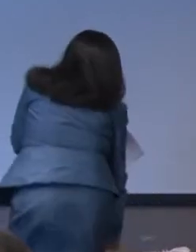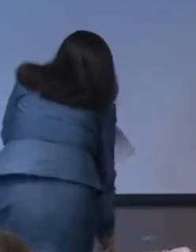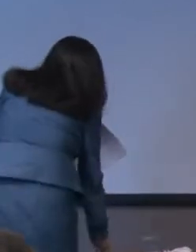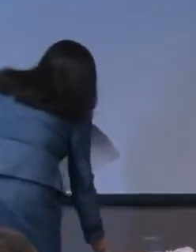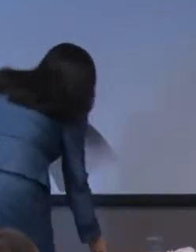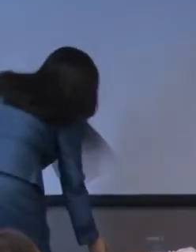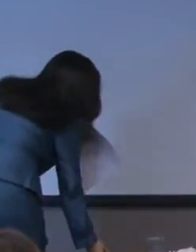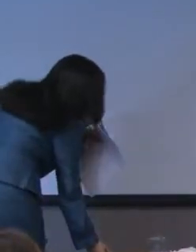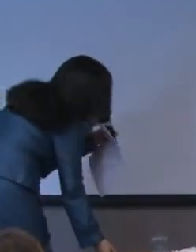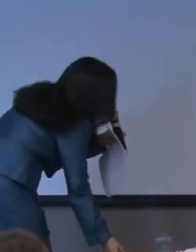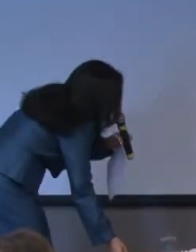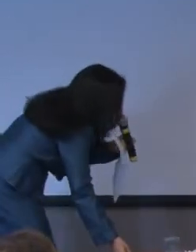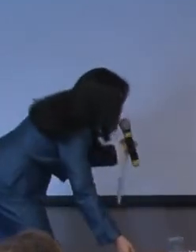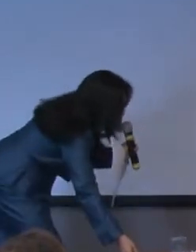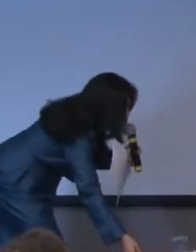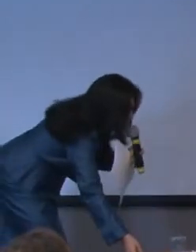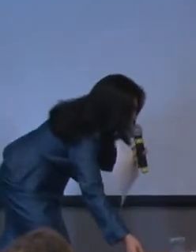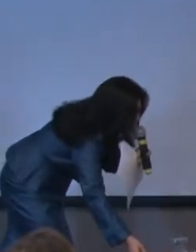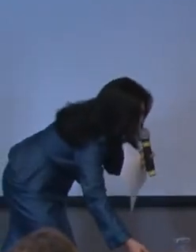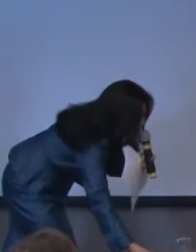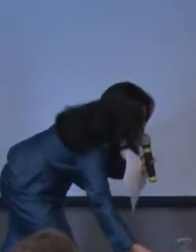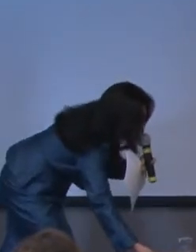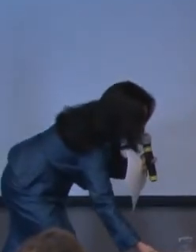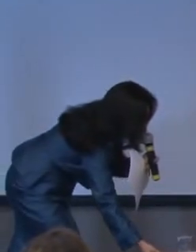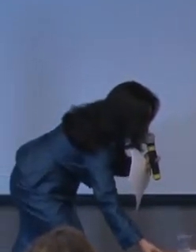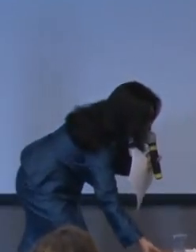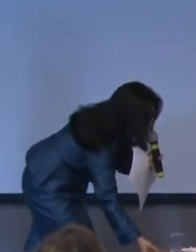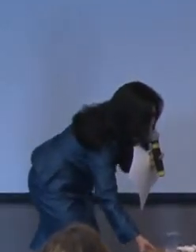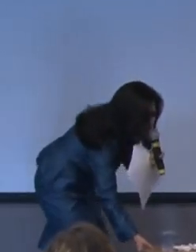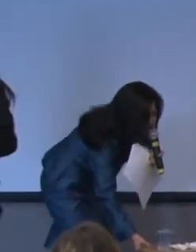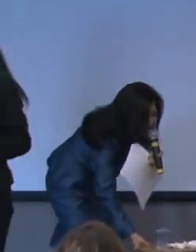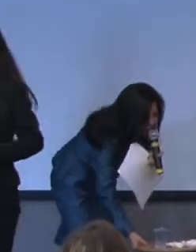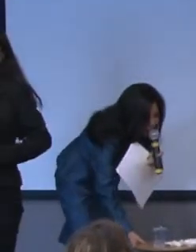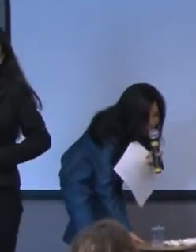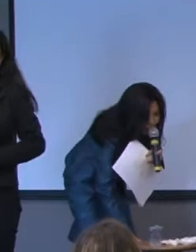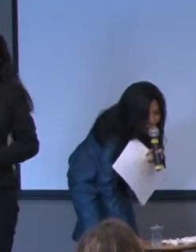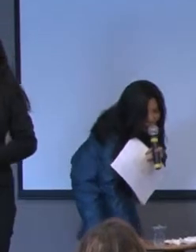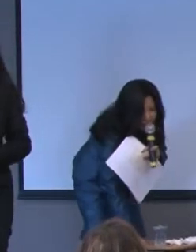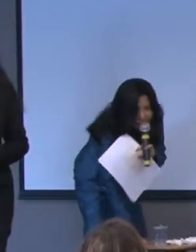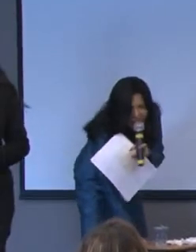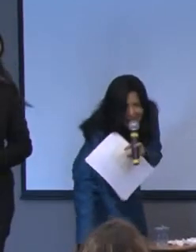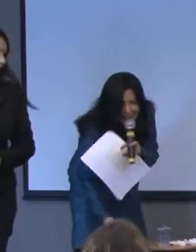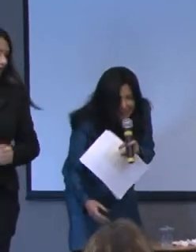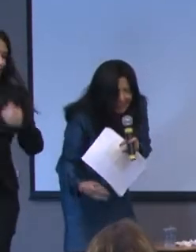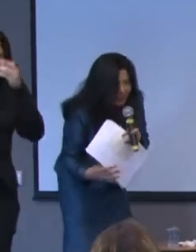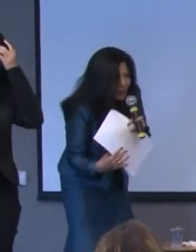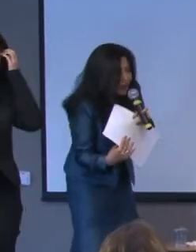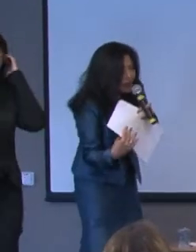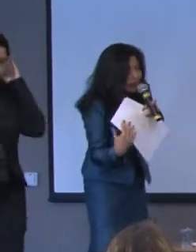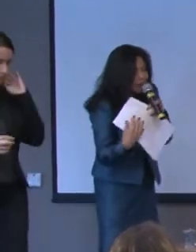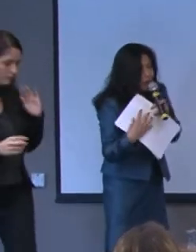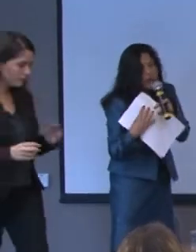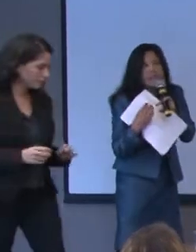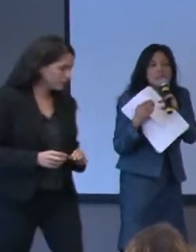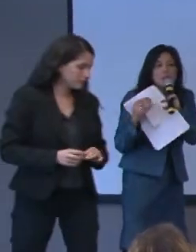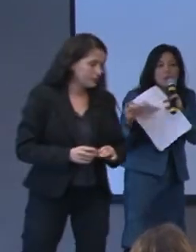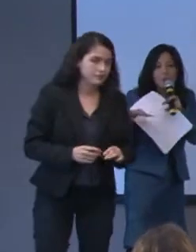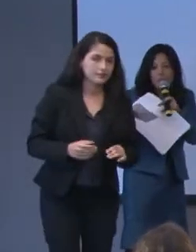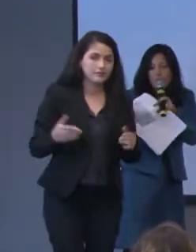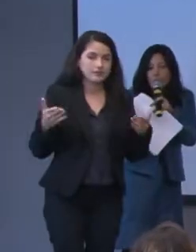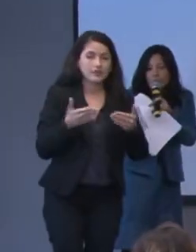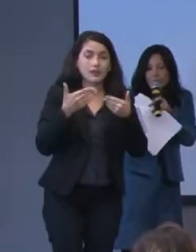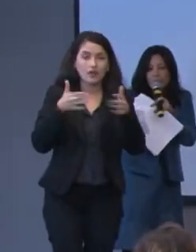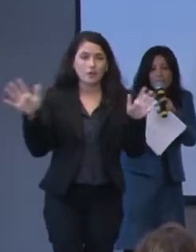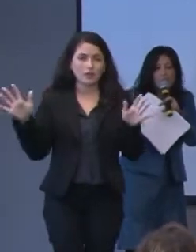Pessoal, eu já vou abrir o microfone para perguntas, senão o pessoal vai me matar, né? A gente conversa e... eu já recebi